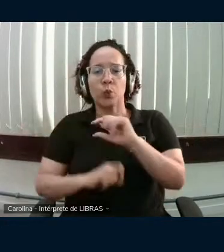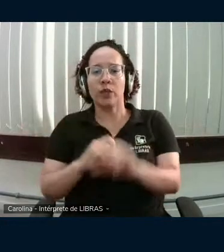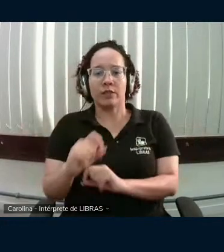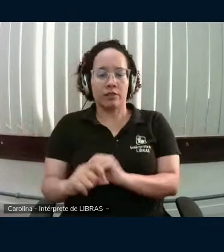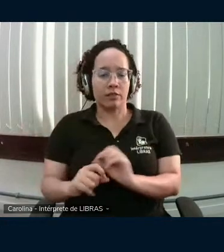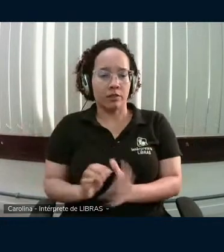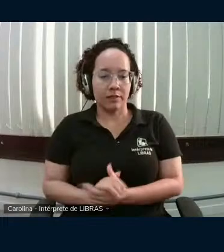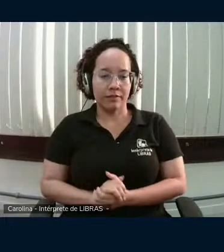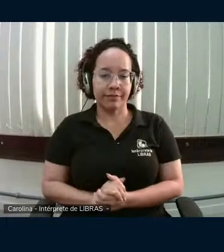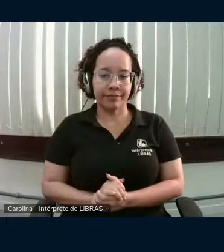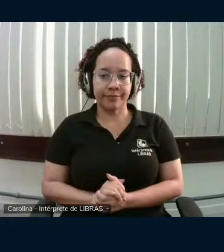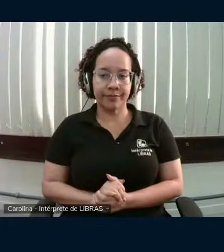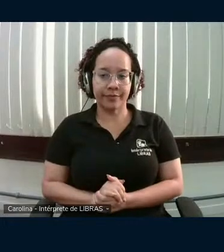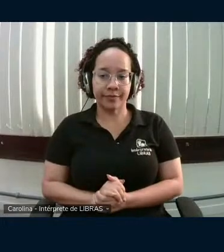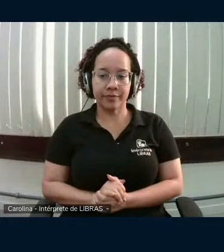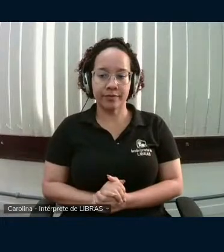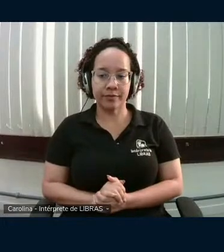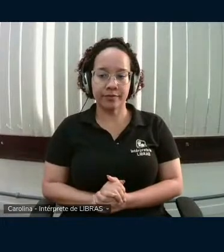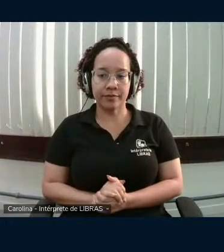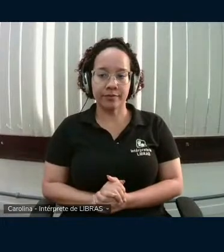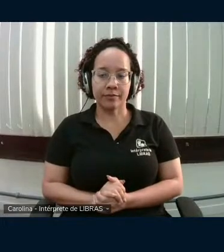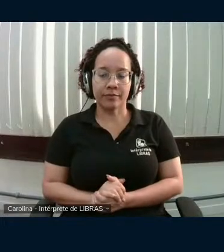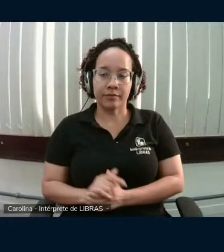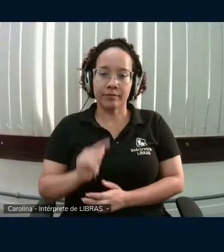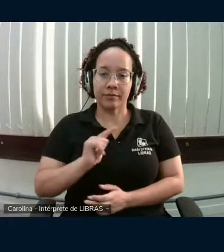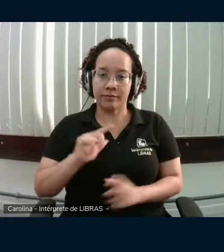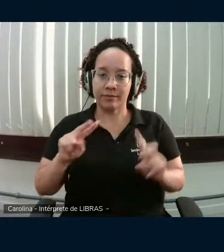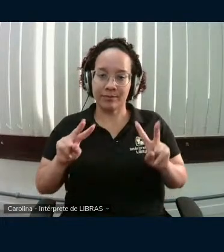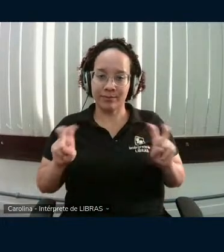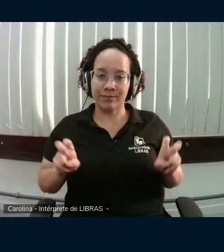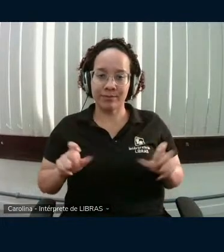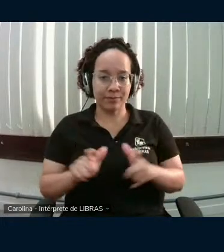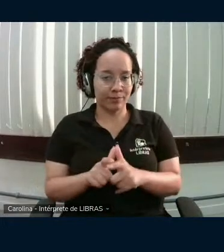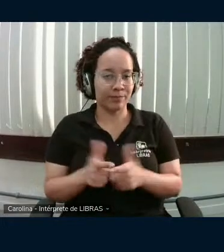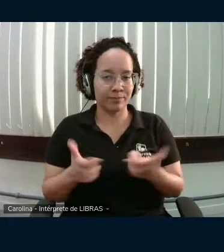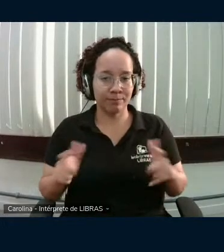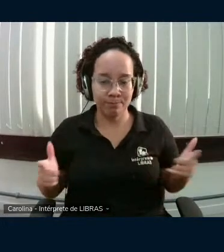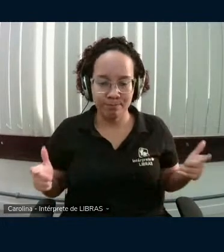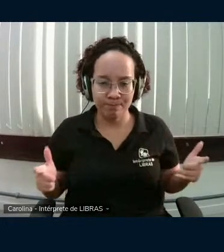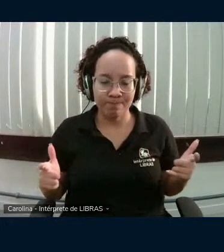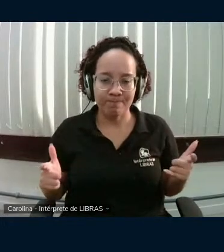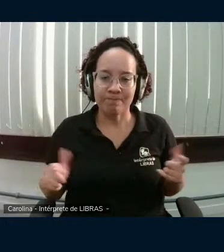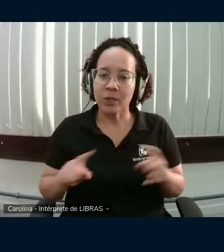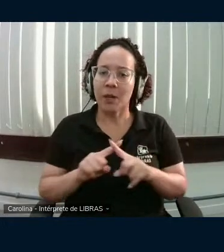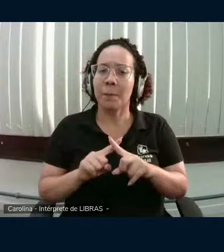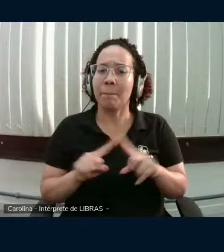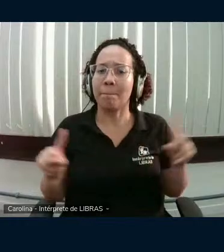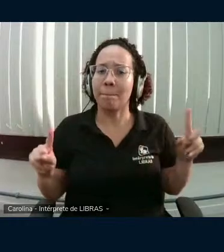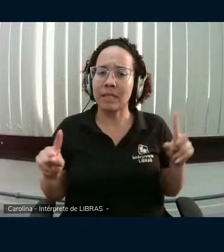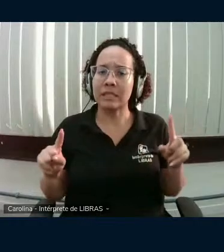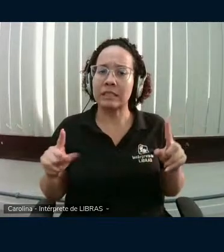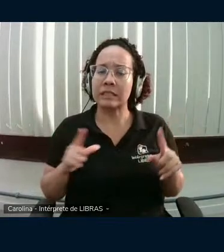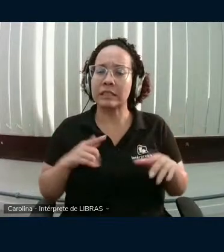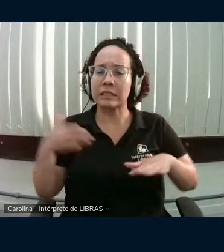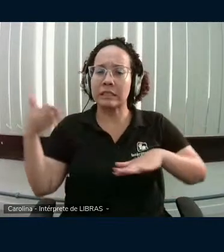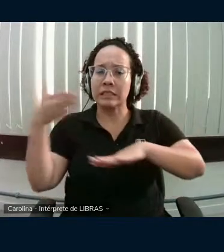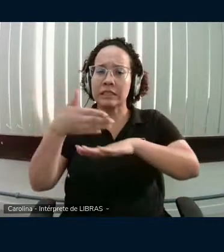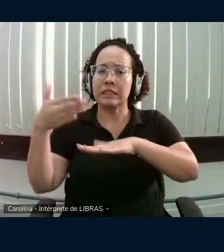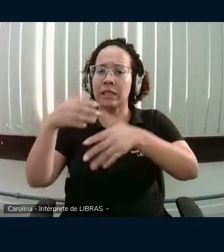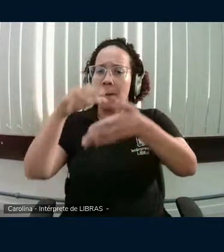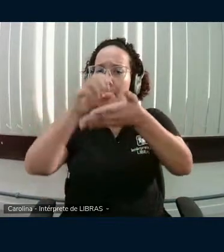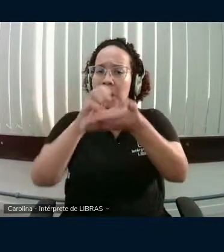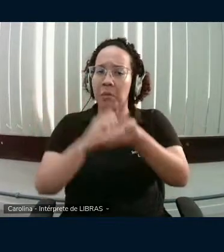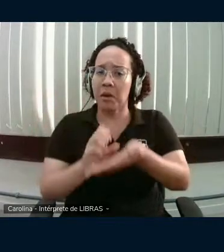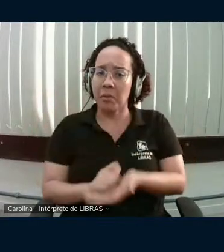né, se fala em expansão e tem lugares que, de fato, vai diminuindo, né, o ingresso e a conclusão.